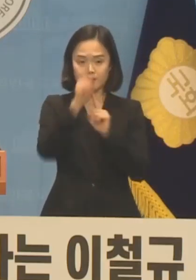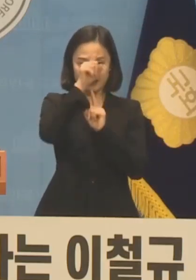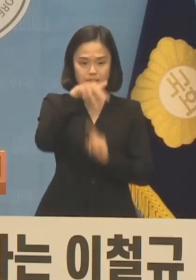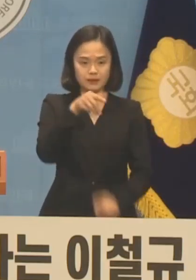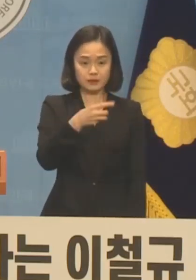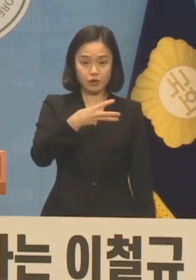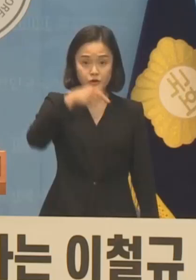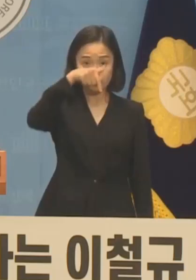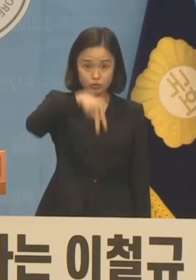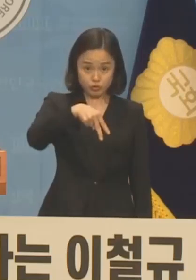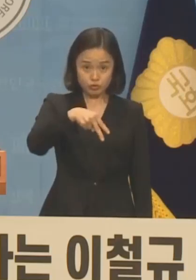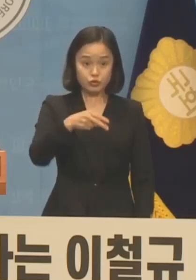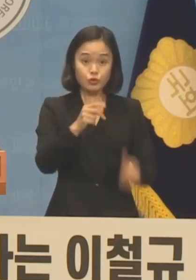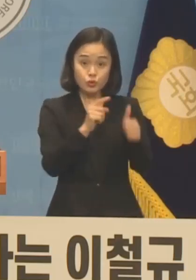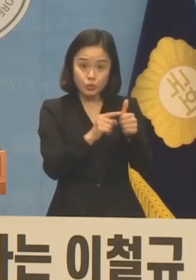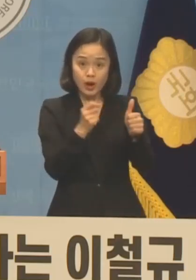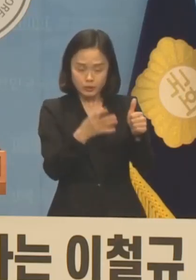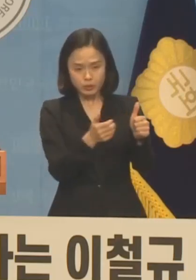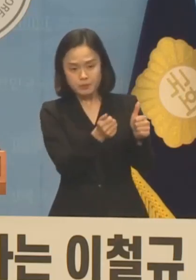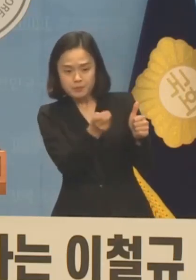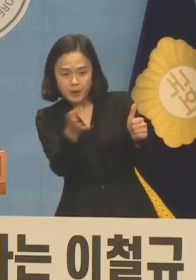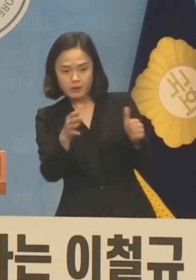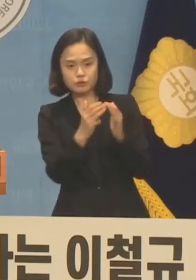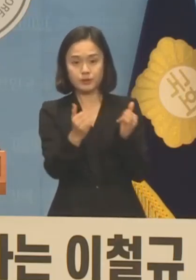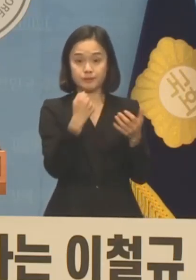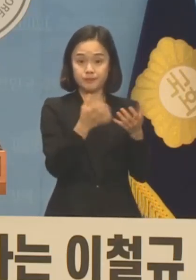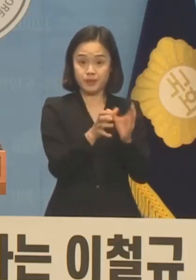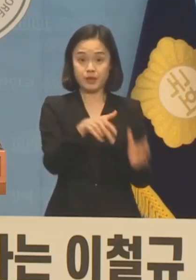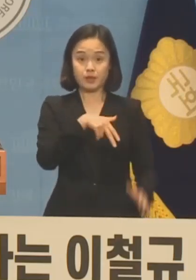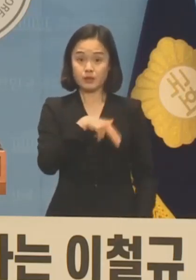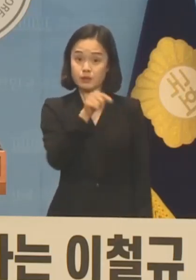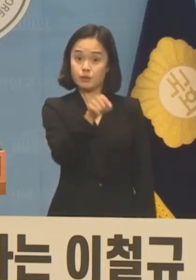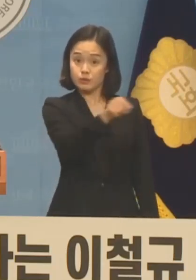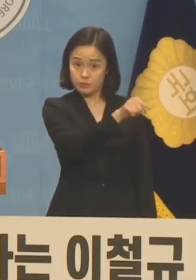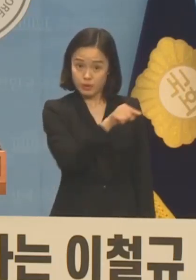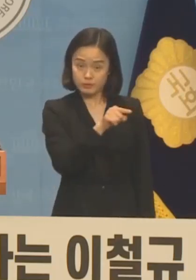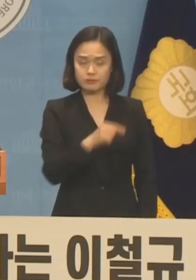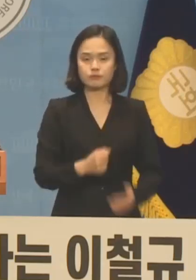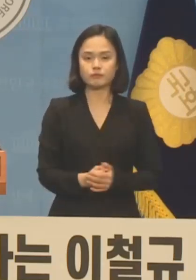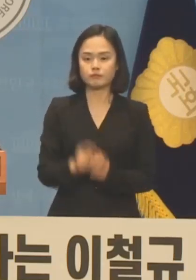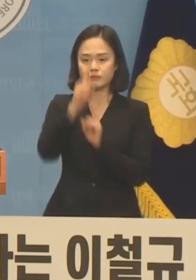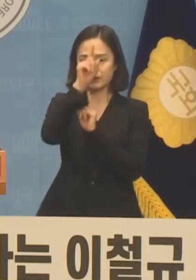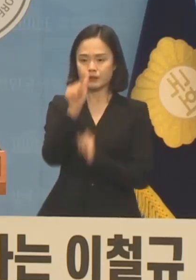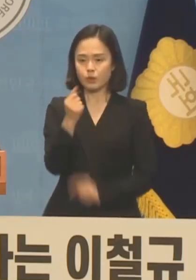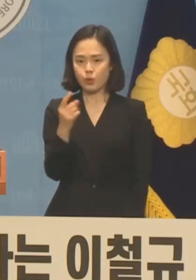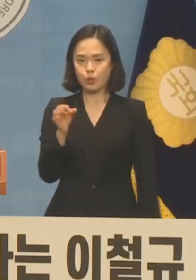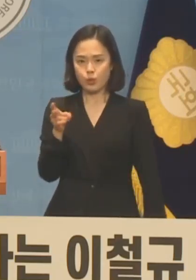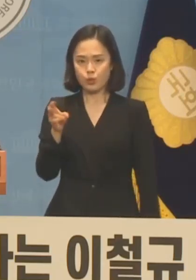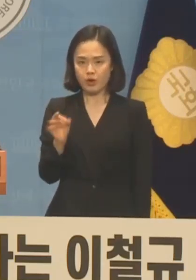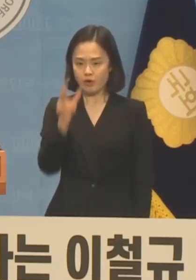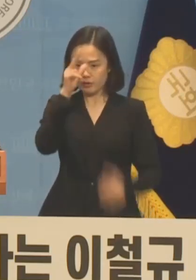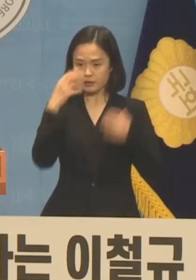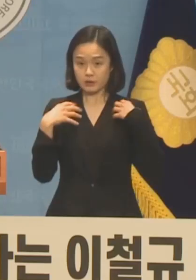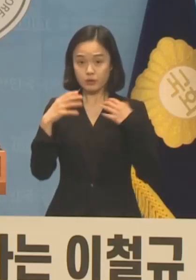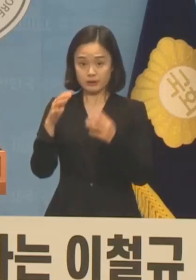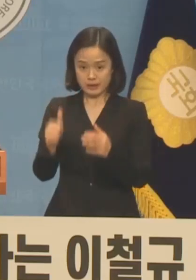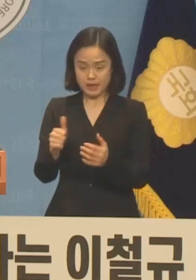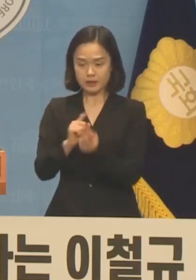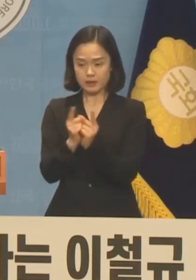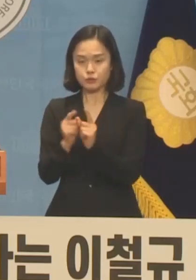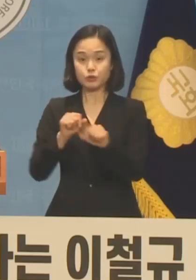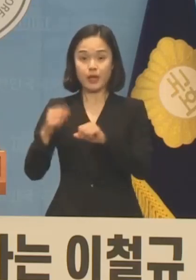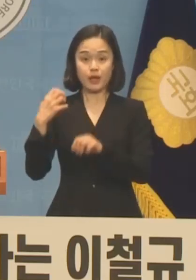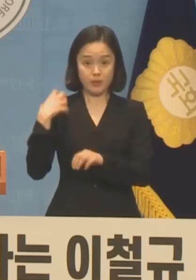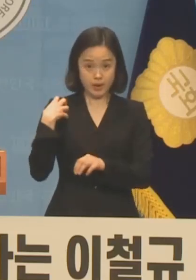포함하는 국민의힘 의원들은 12.3 내란 사태 수사를 담당하는 이호영 경찰청장 직무대행과 우종수